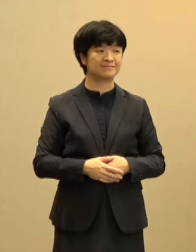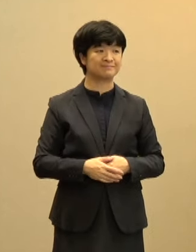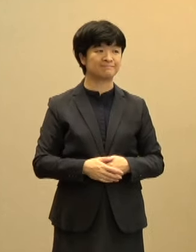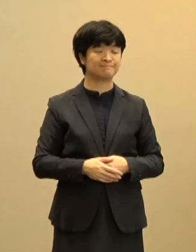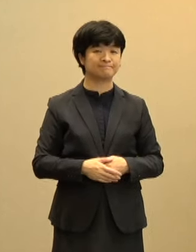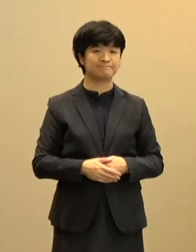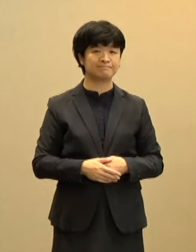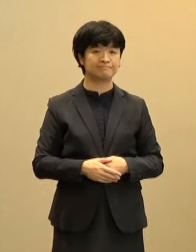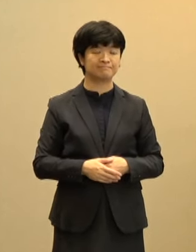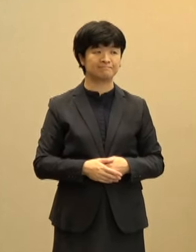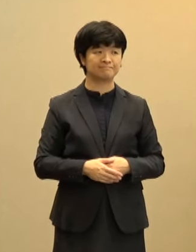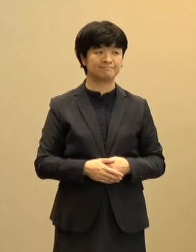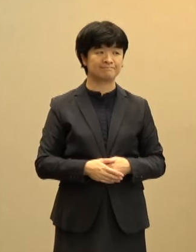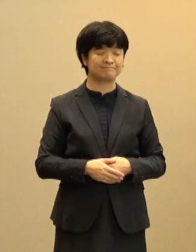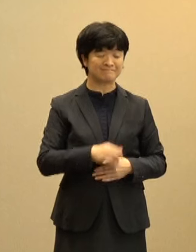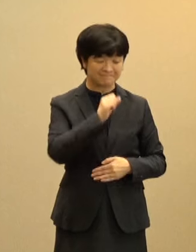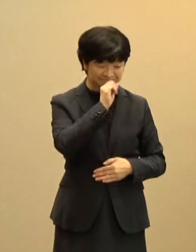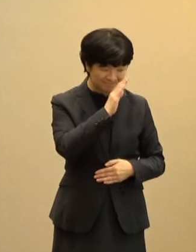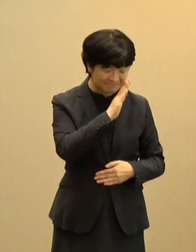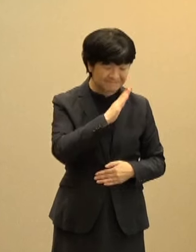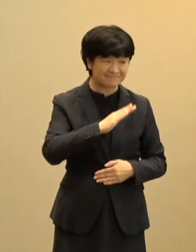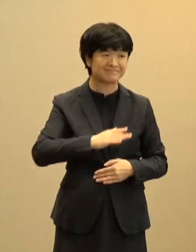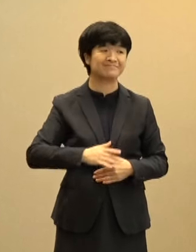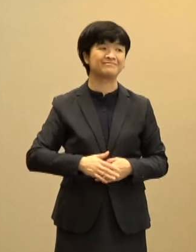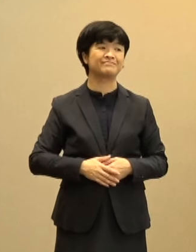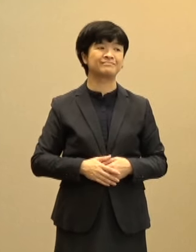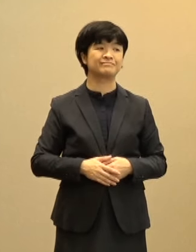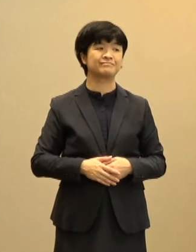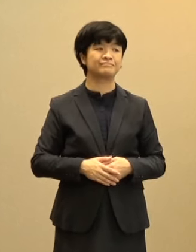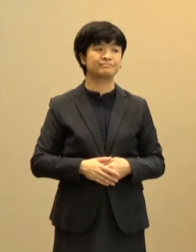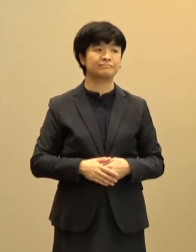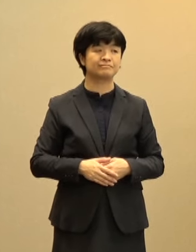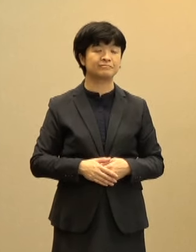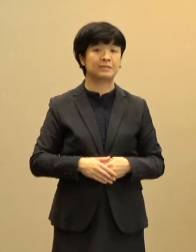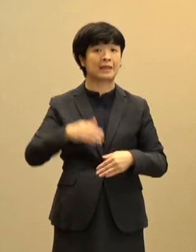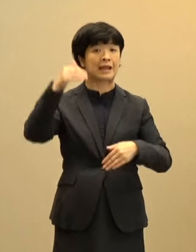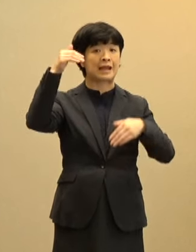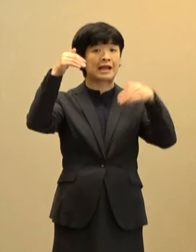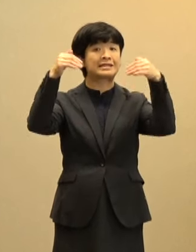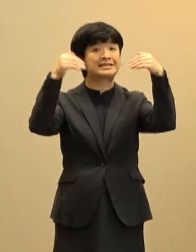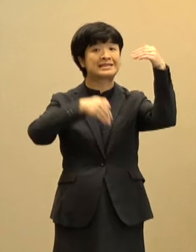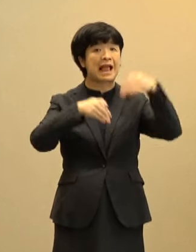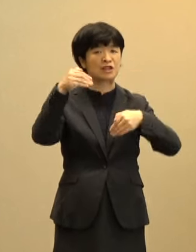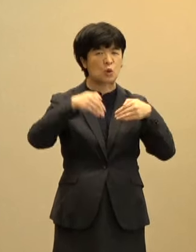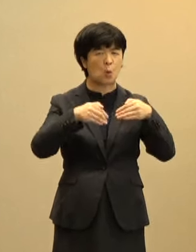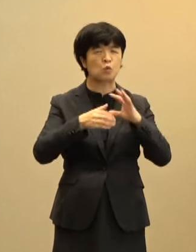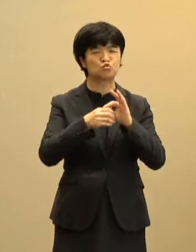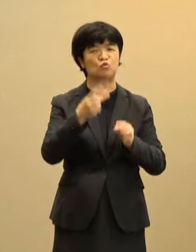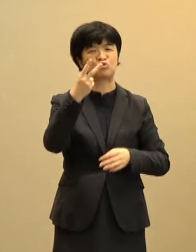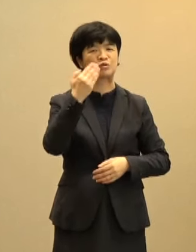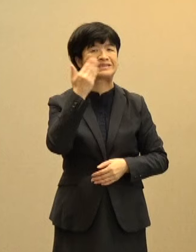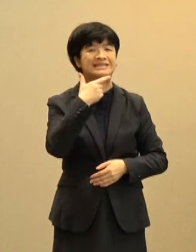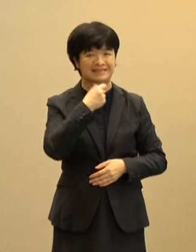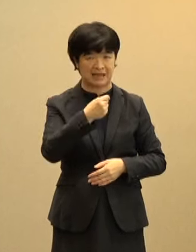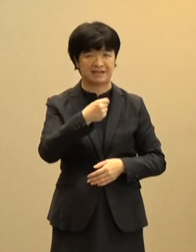NHK の茂木と申します。よろしくお願いします。NHK さんとは選挙について見てお伺いしたくて、